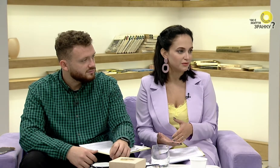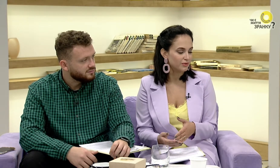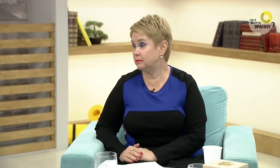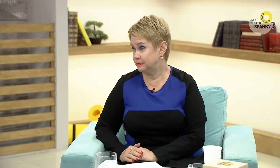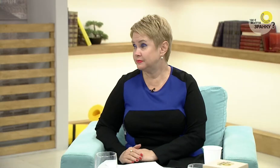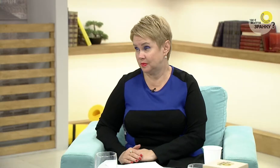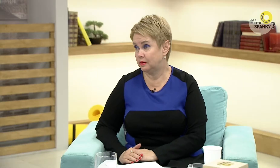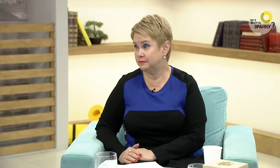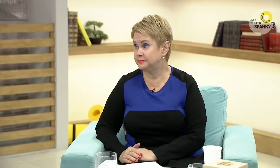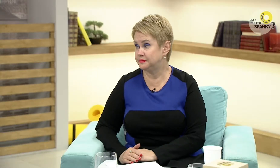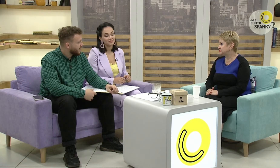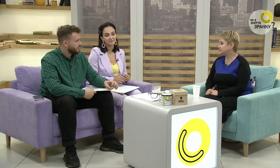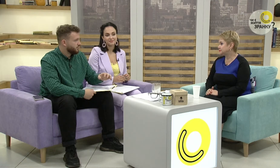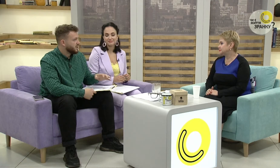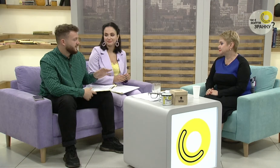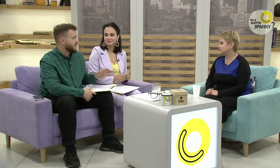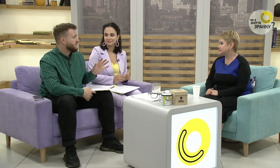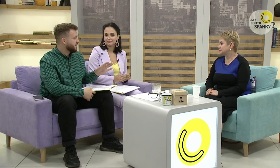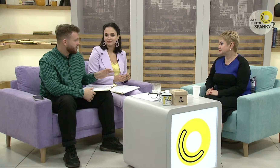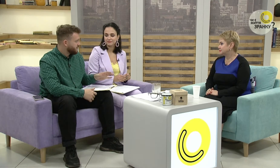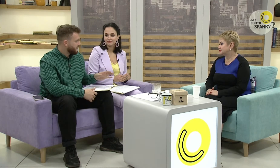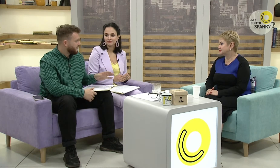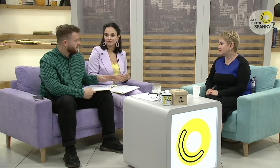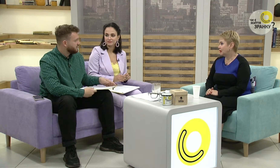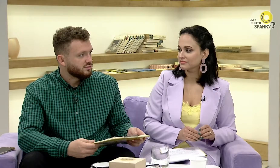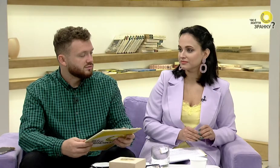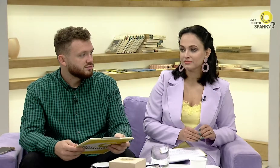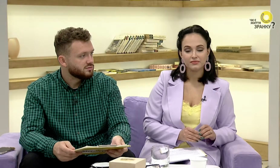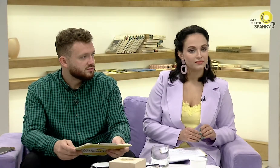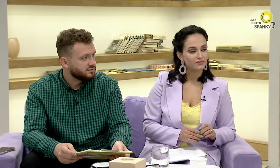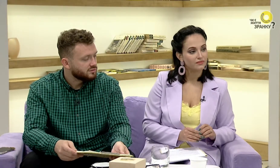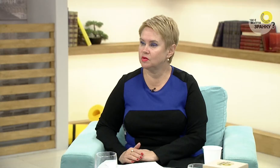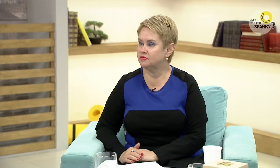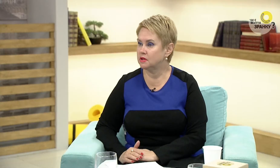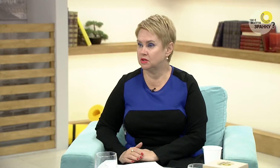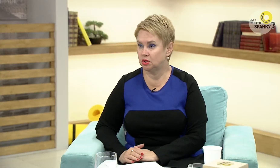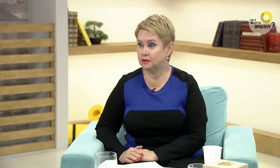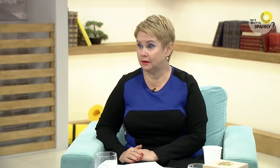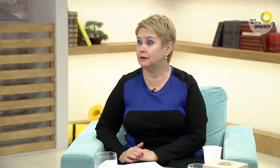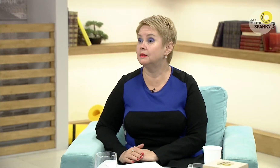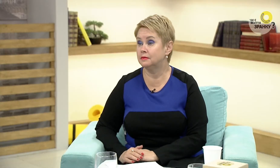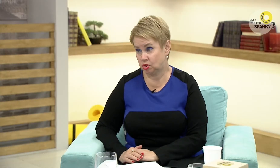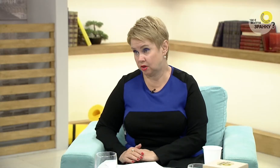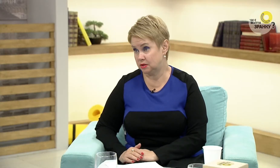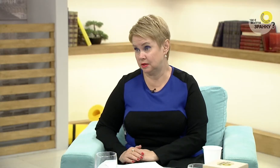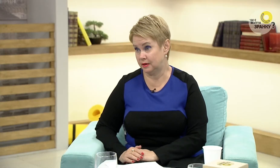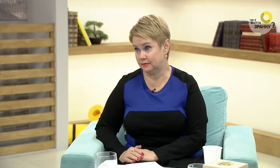відбувалося? Ну, да. Так? Да. Тобто були спеціальні викладачі, правильно? Ні, з дитинства у нас викладачі – це наші родителі. Батьки, так.